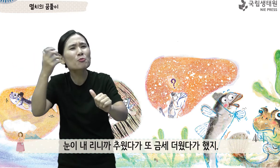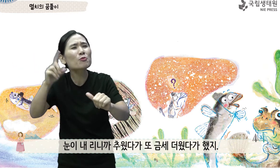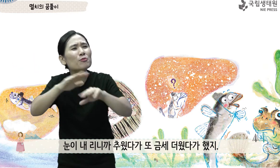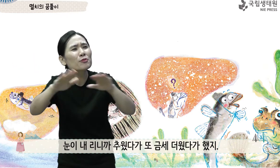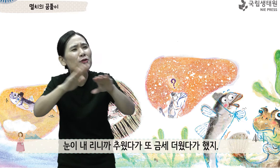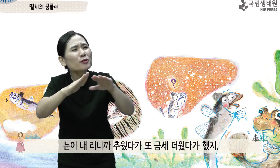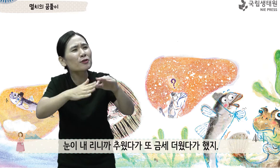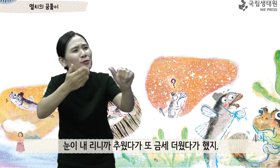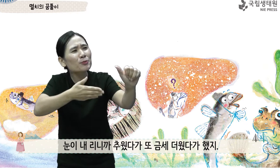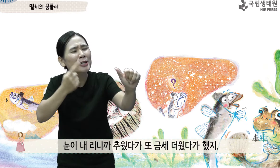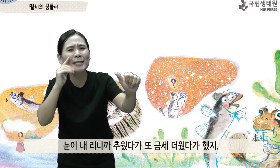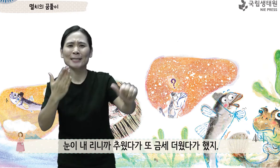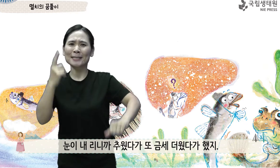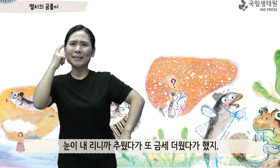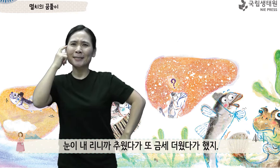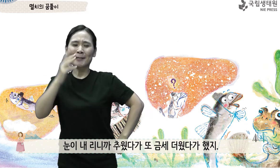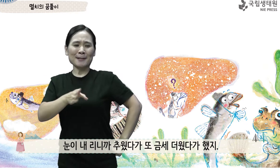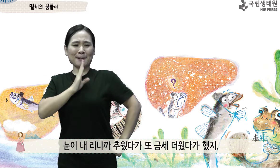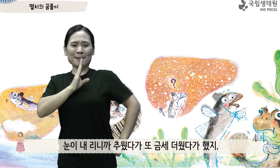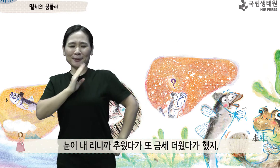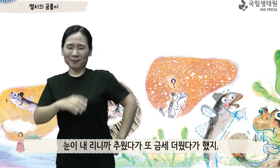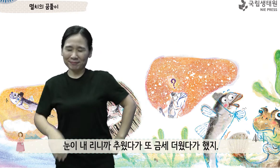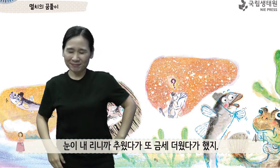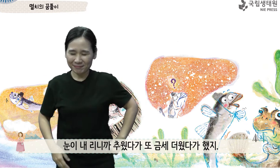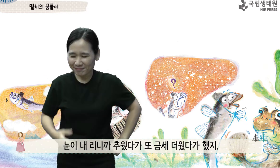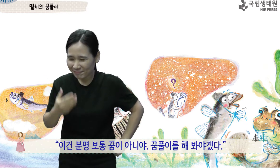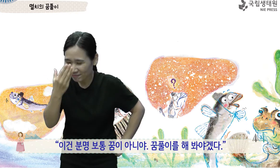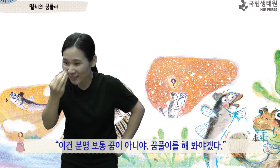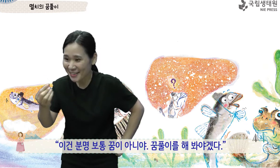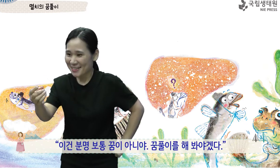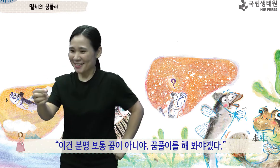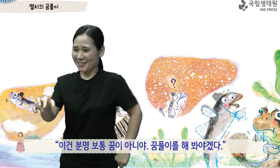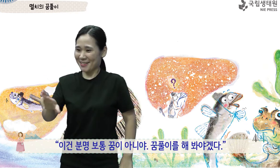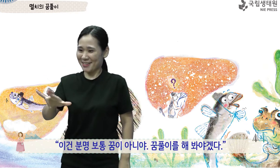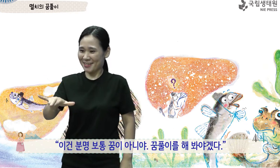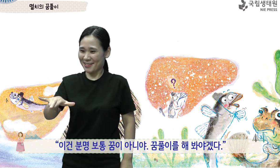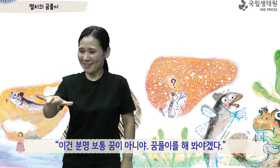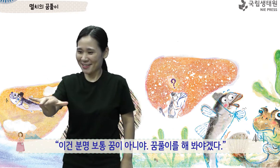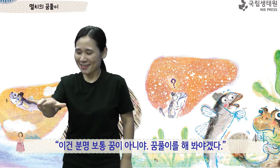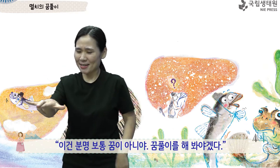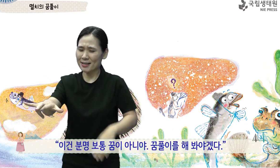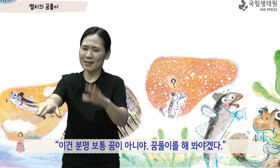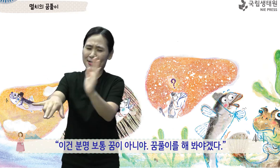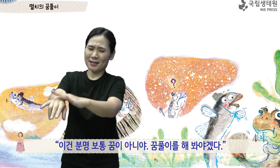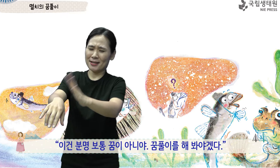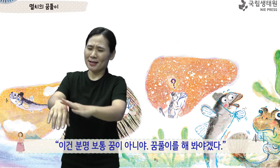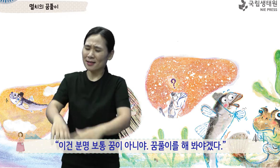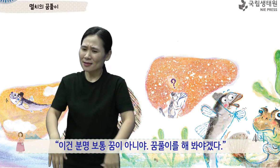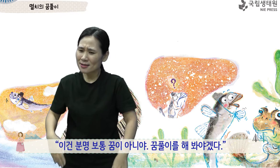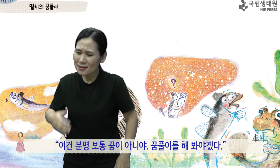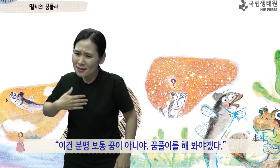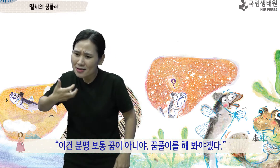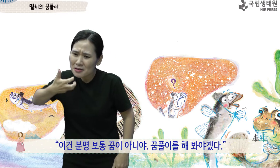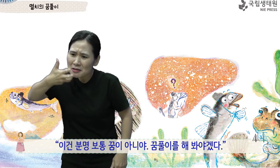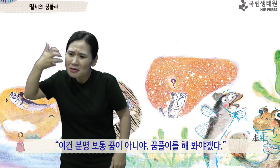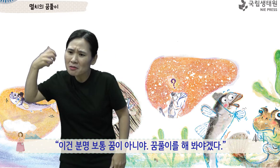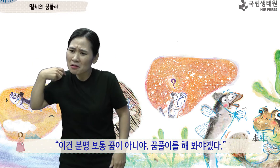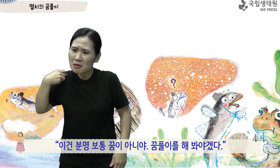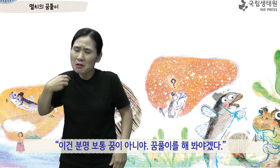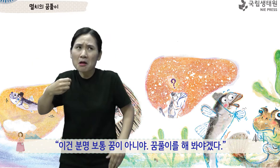또 금세 더웠다가 했지. 이건 분명 보통 꿈이 아니야.